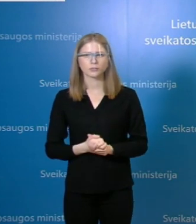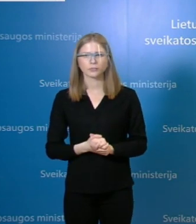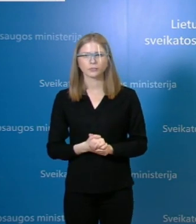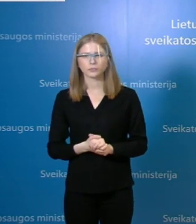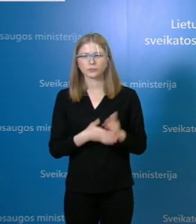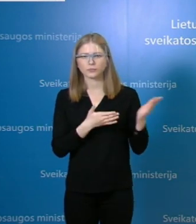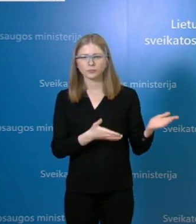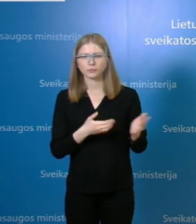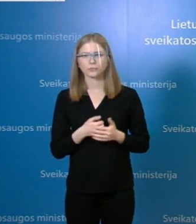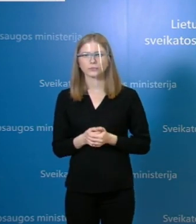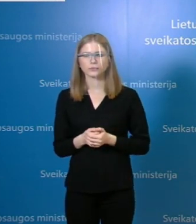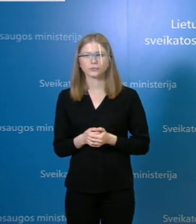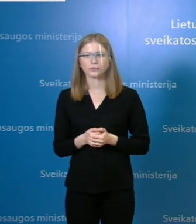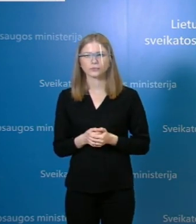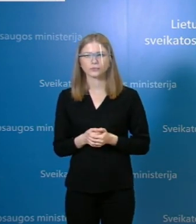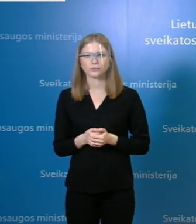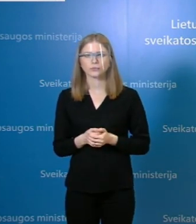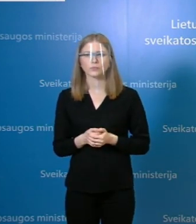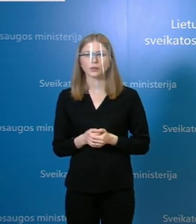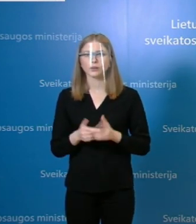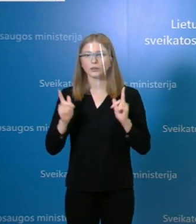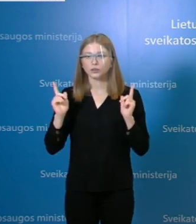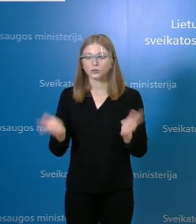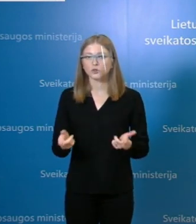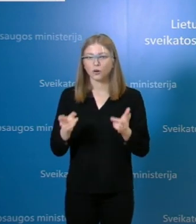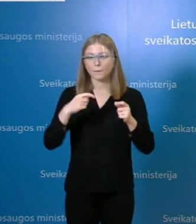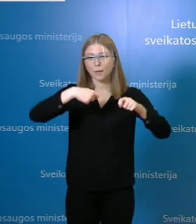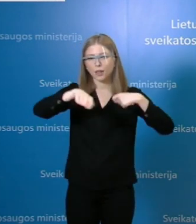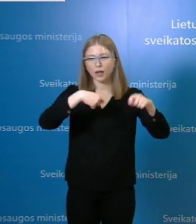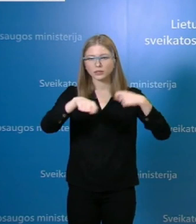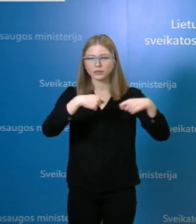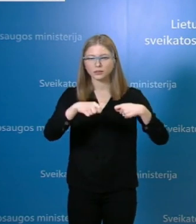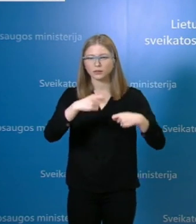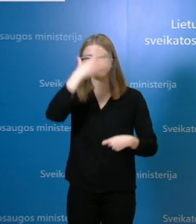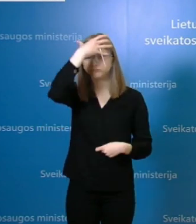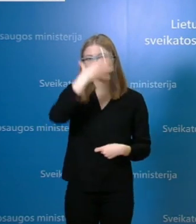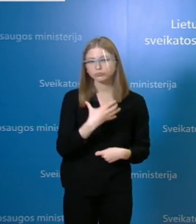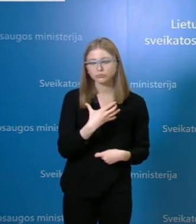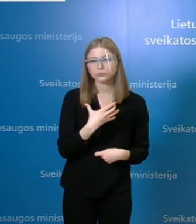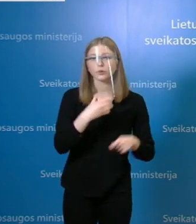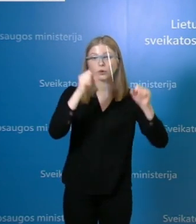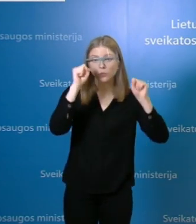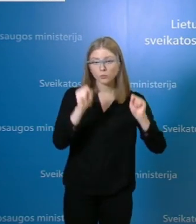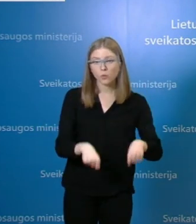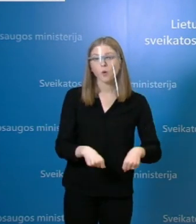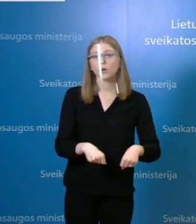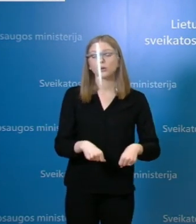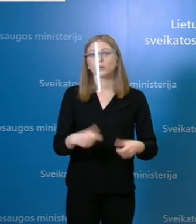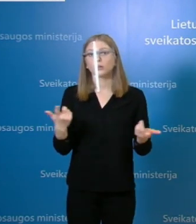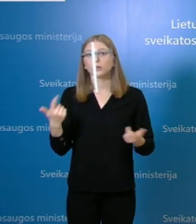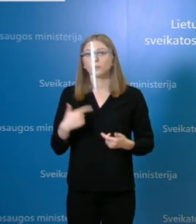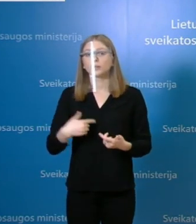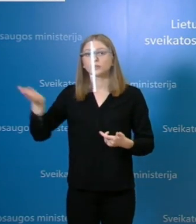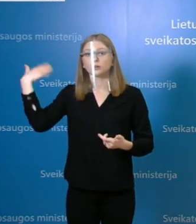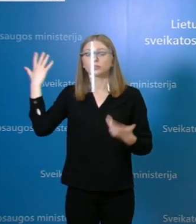Tai taip, jinai yra tiek skydelis, tiek kitos parankinės priemonės, tai mes esam